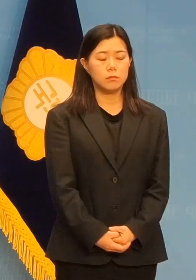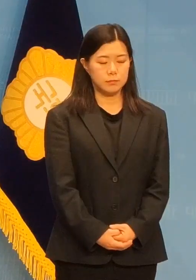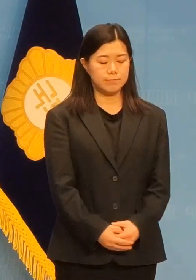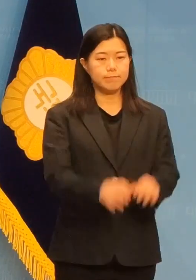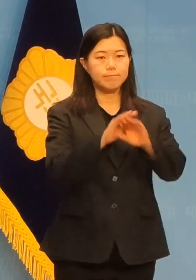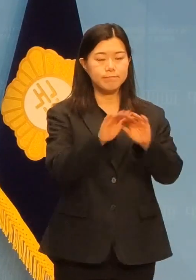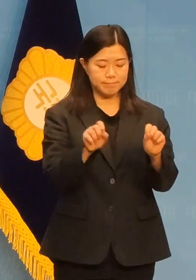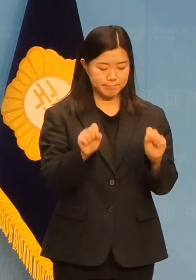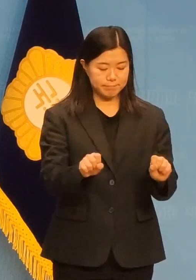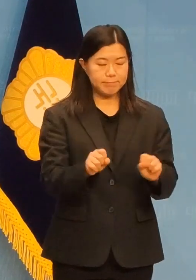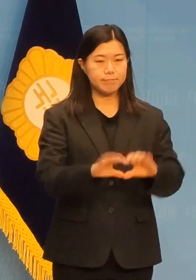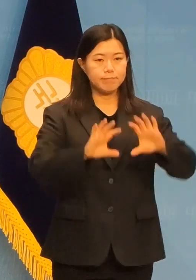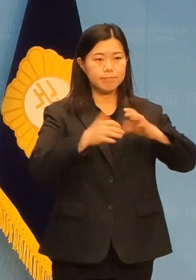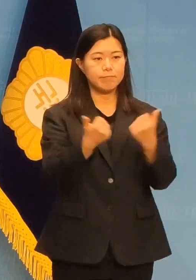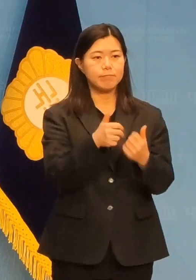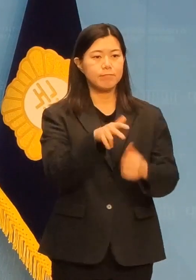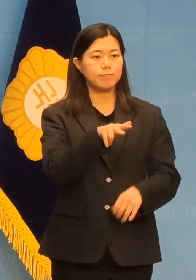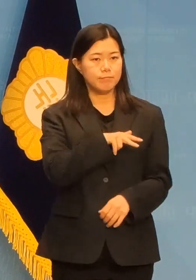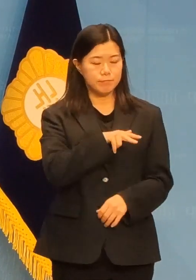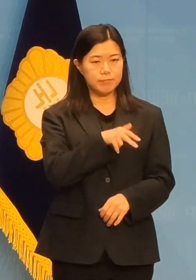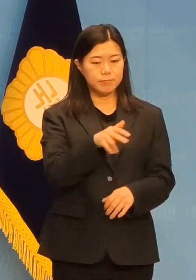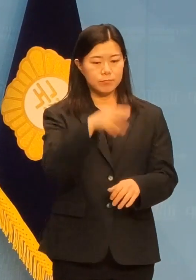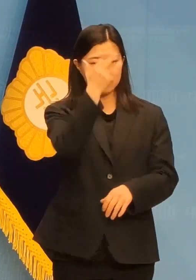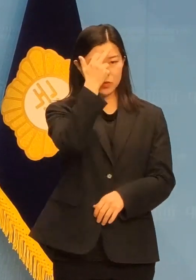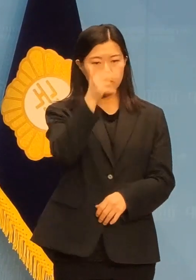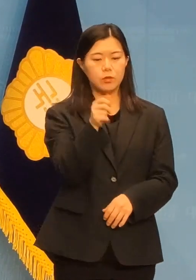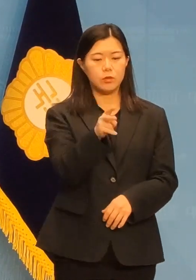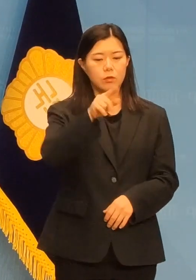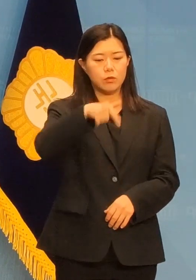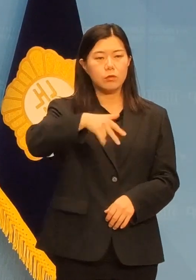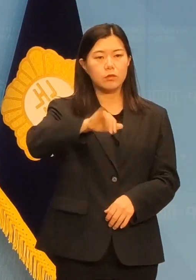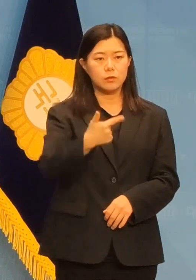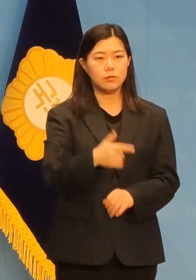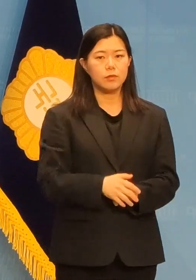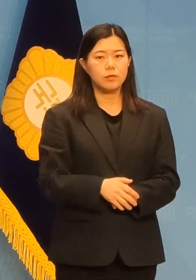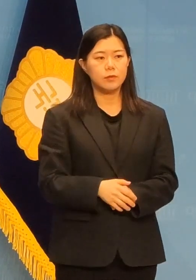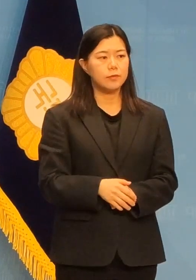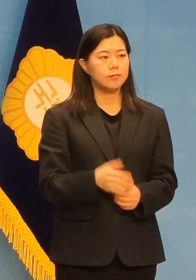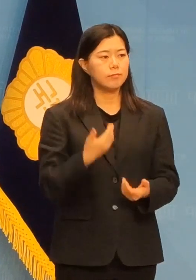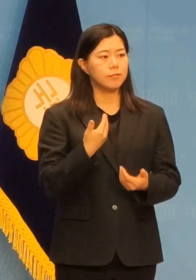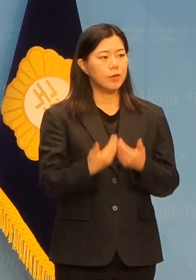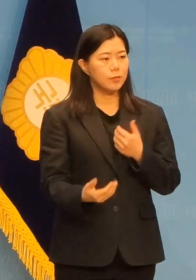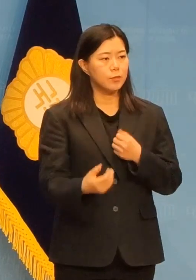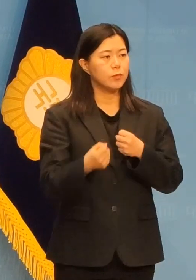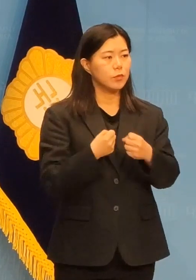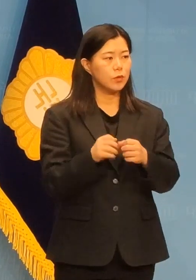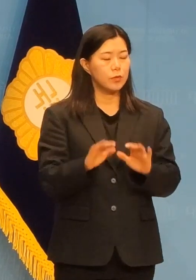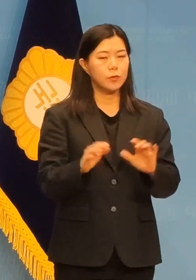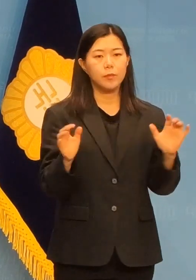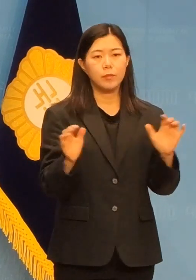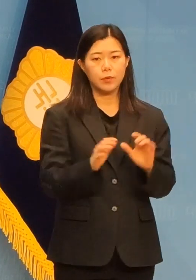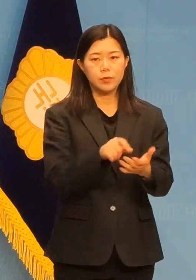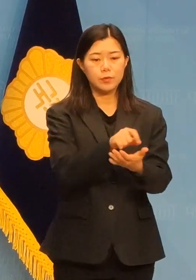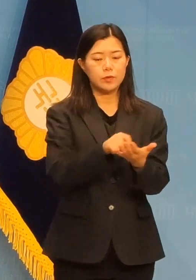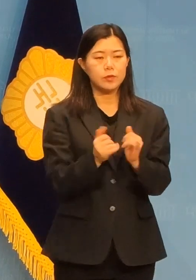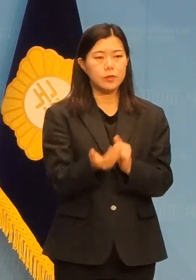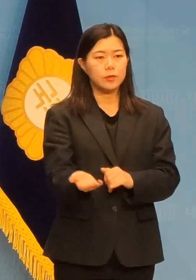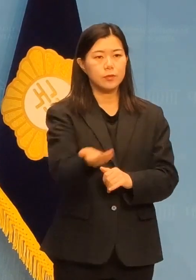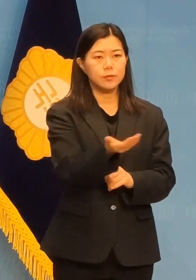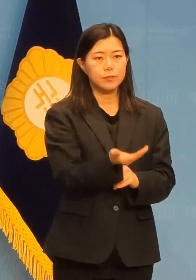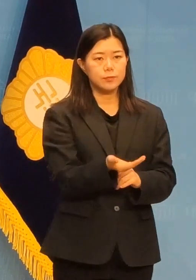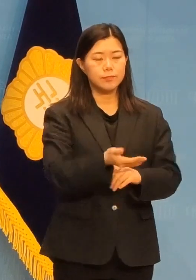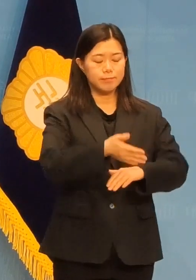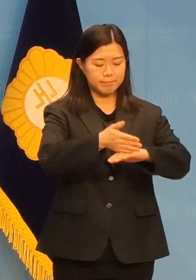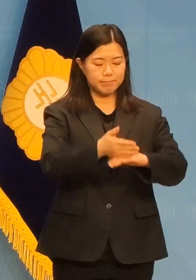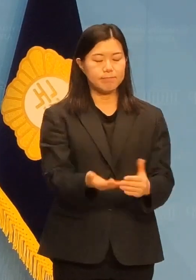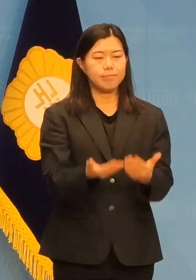네, 안녕하십니까. 국회의원 최혁진입니다. 네, 바쁘신 중에 이 자리에 함께해 주신 각 언론사 관계자 여러분께